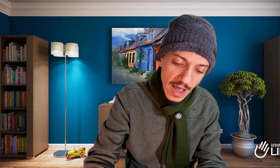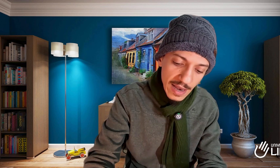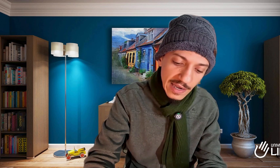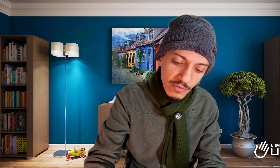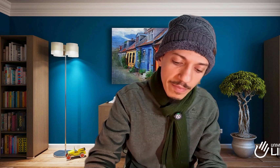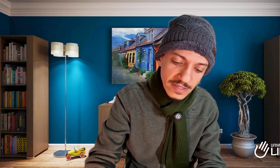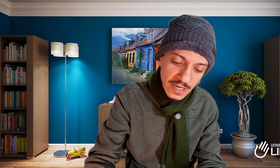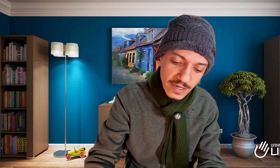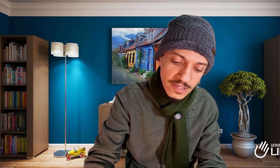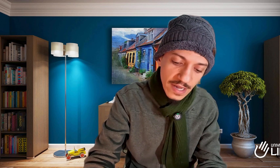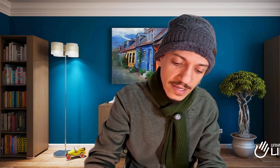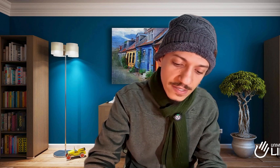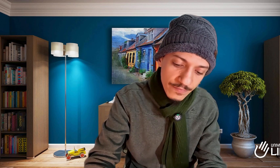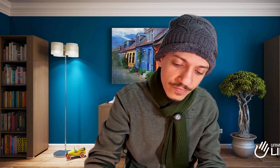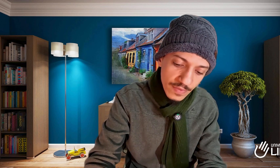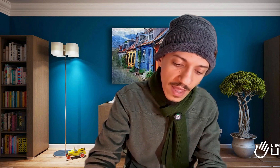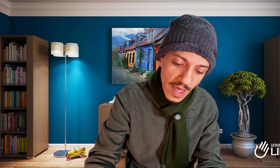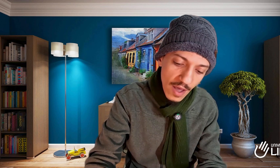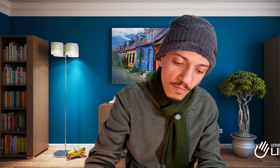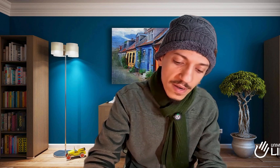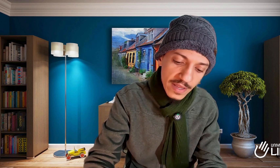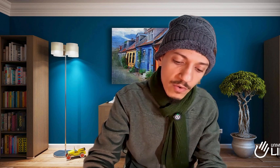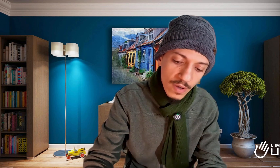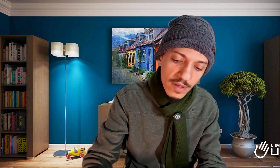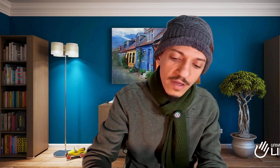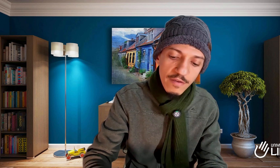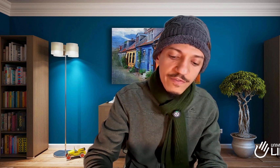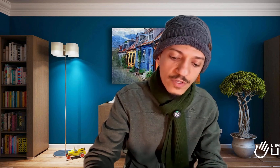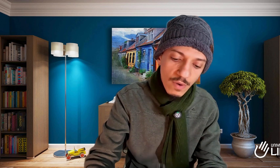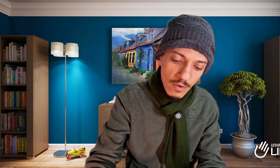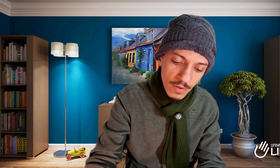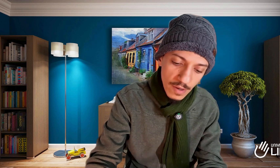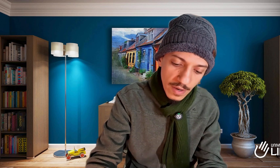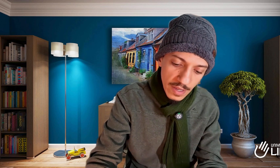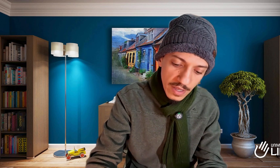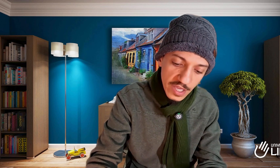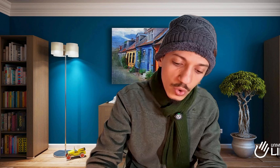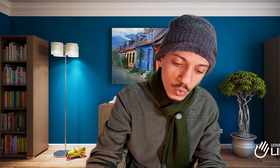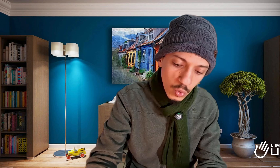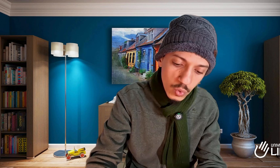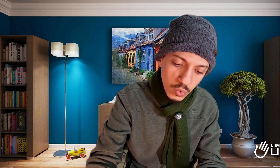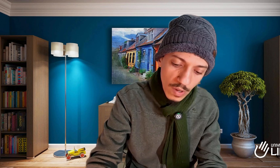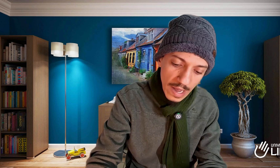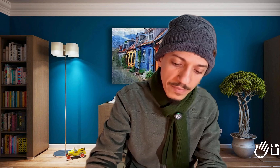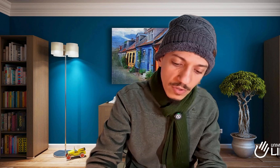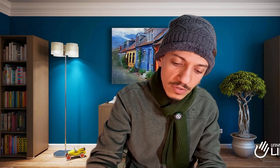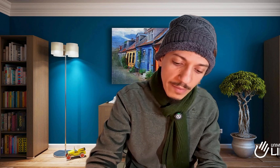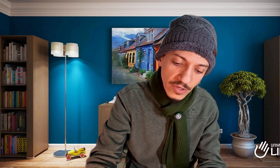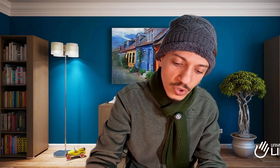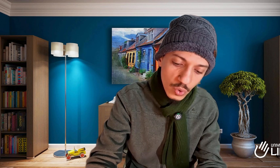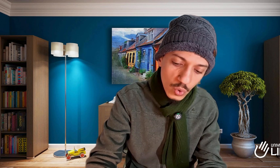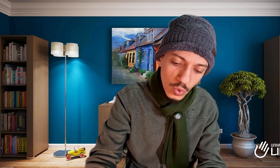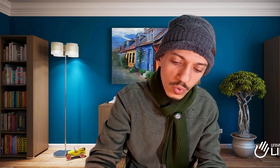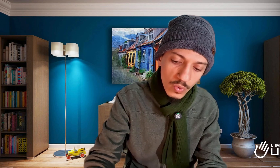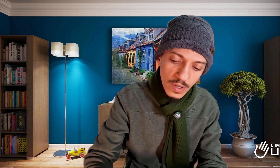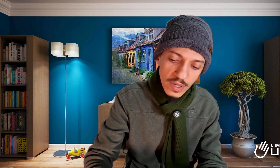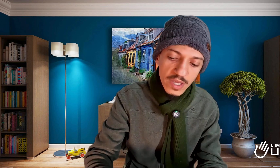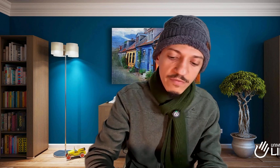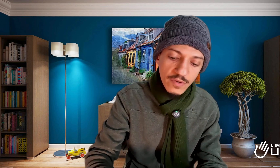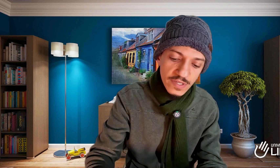língua brasileira de sinais é uma língua visual e que tudo, absolutamente tudo que você